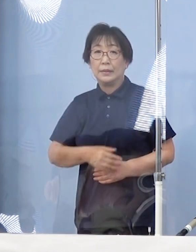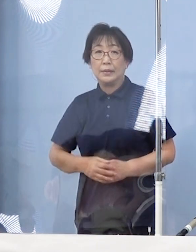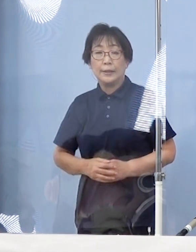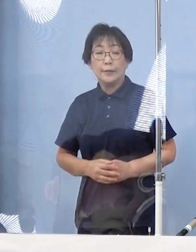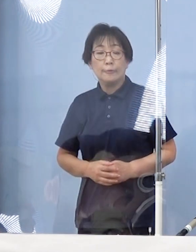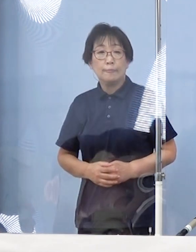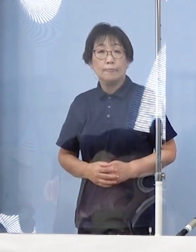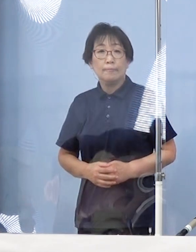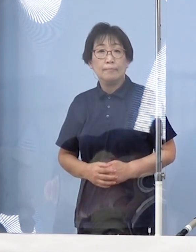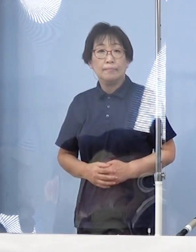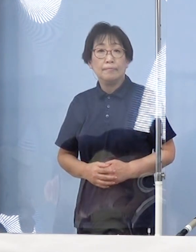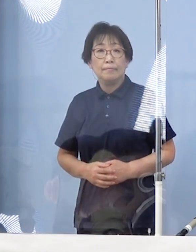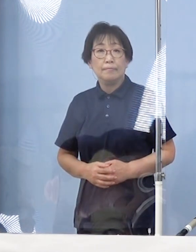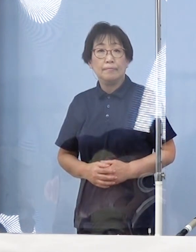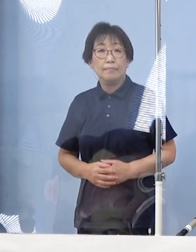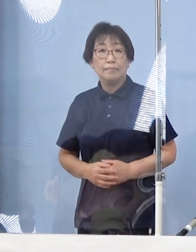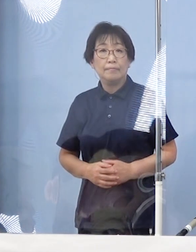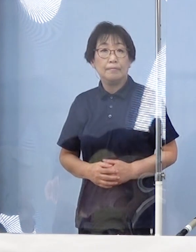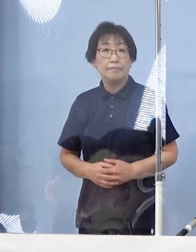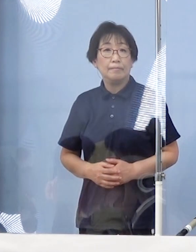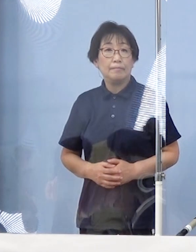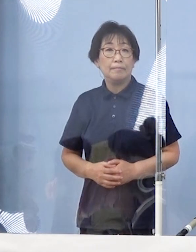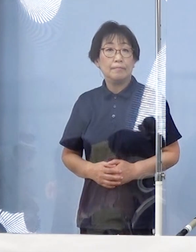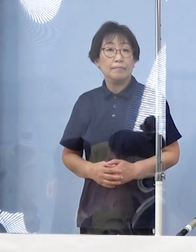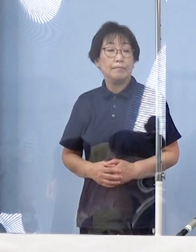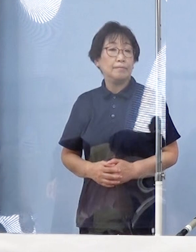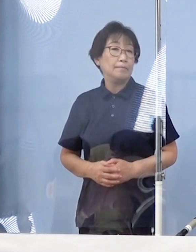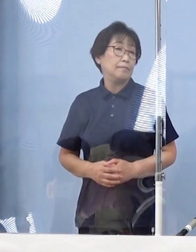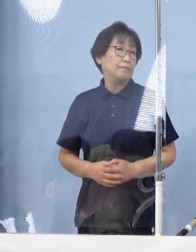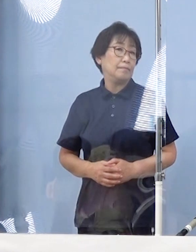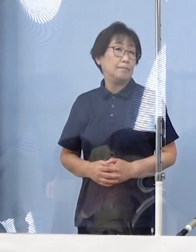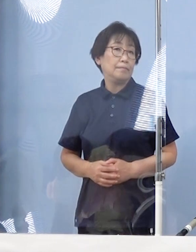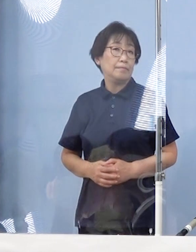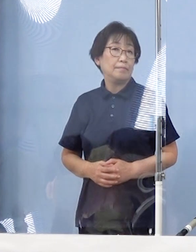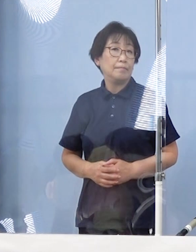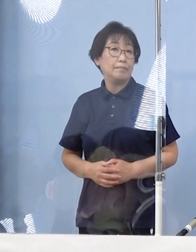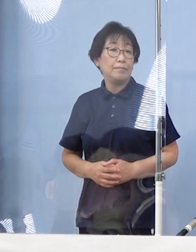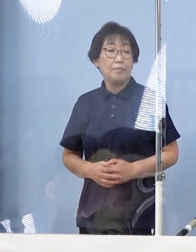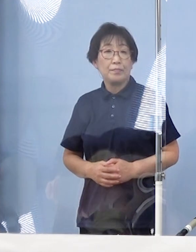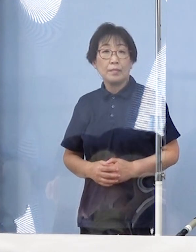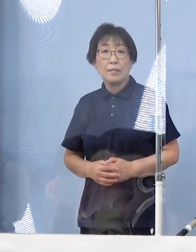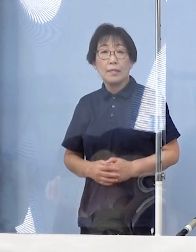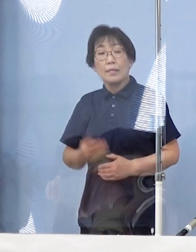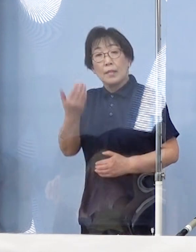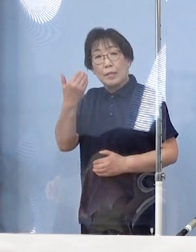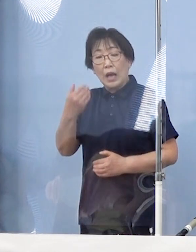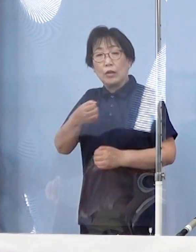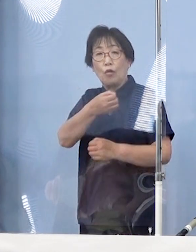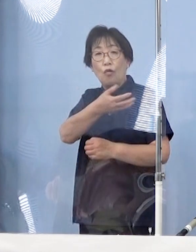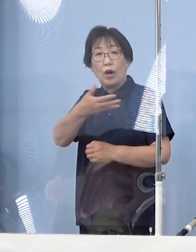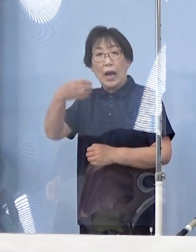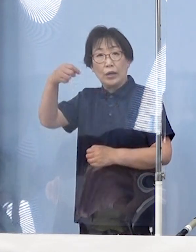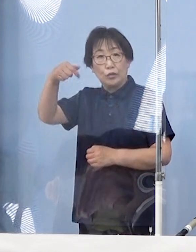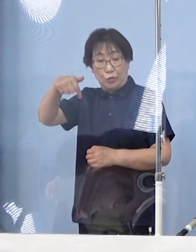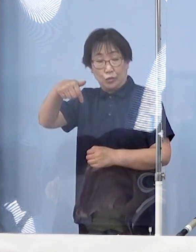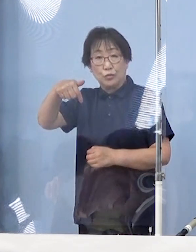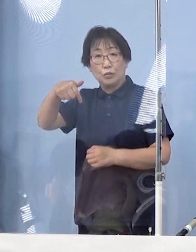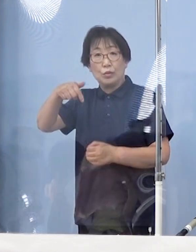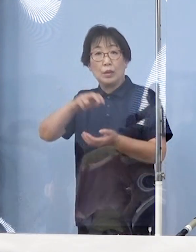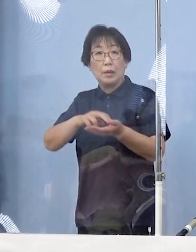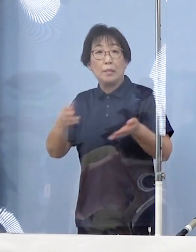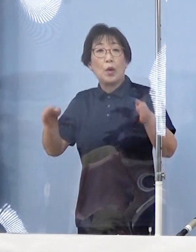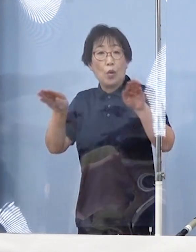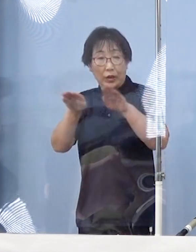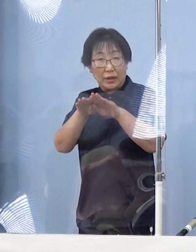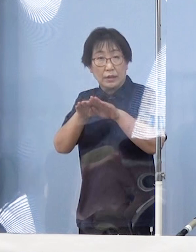はい、福祉施設の関連で、あの旧海軍病院も、はい、今使っていると思うんですけ